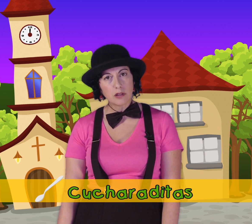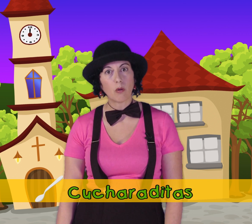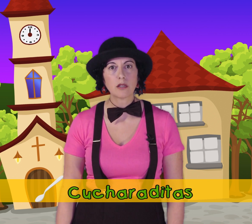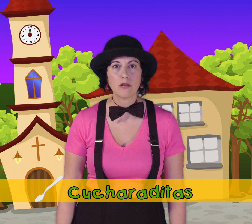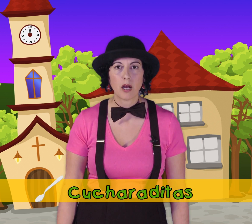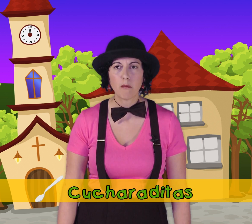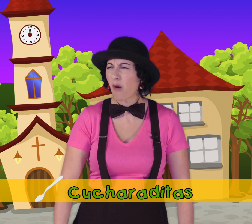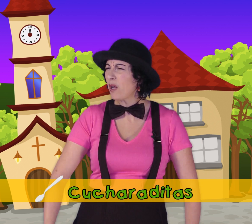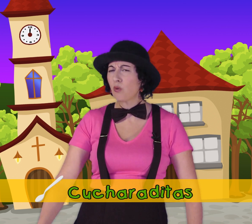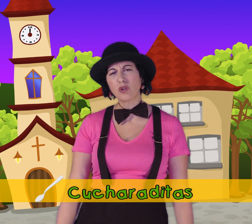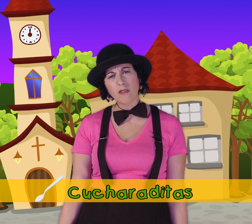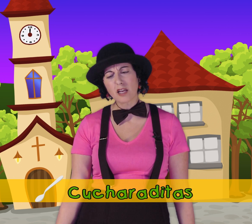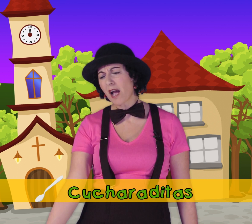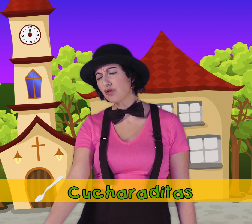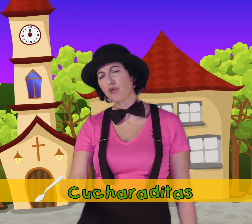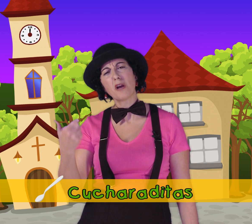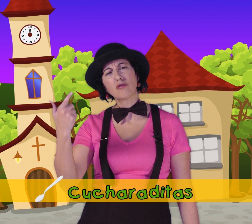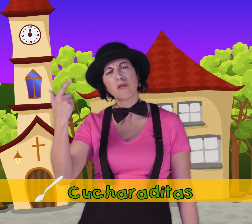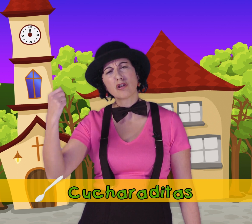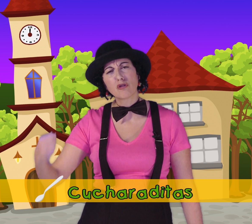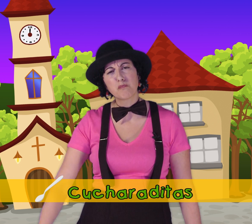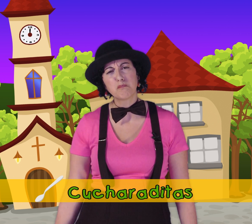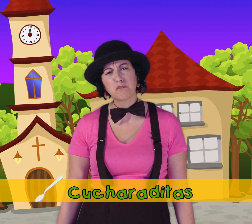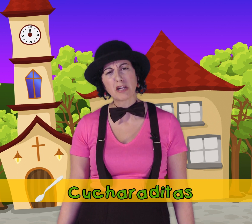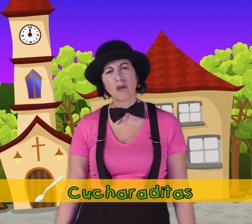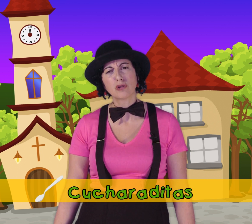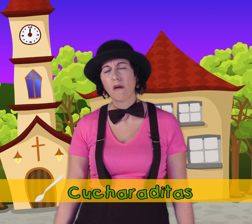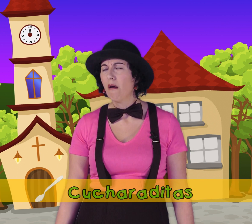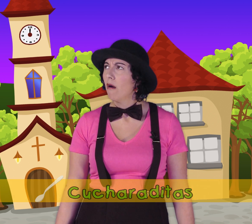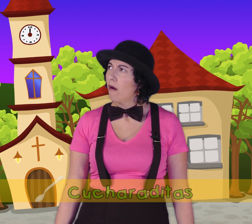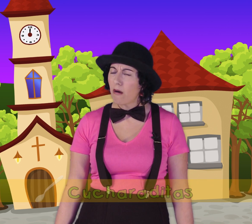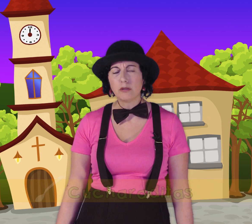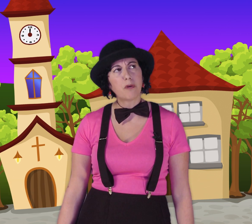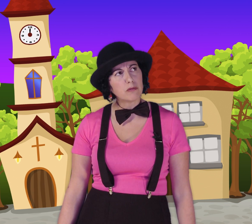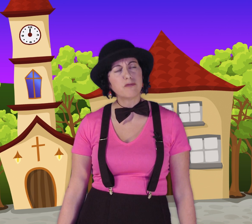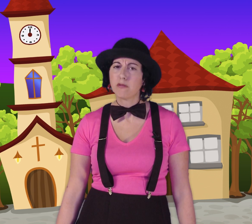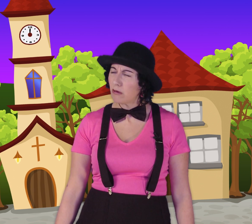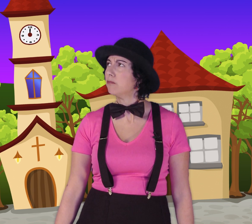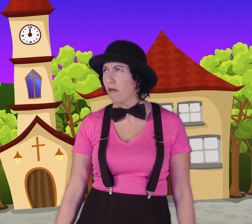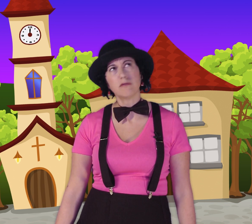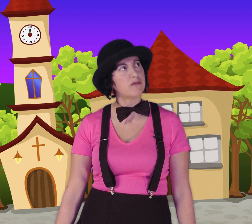Dijo la señora. ¿Para 4 cucharaditas me ha hecho subir todos estos pisos? ¡Ay, por favor, por